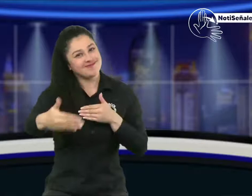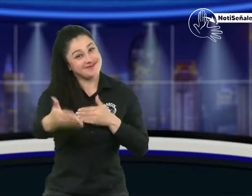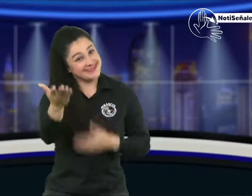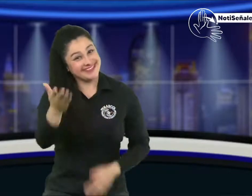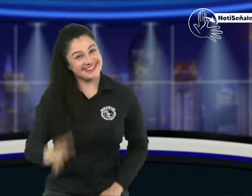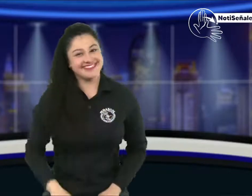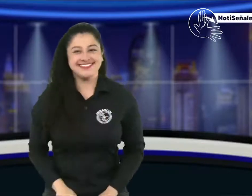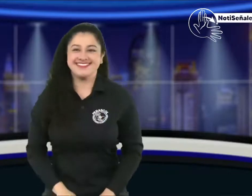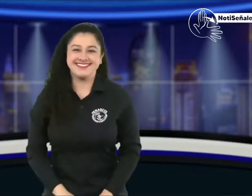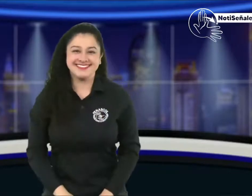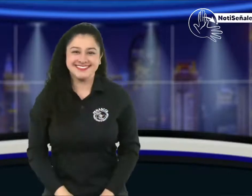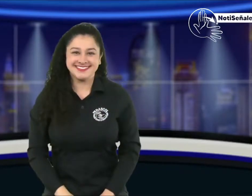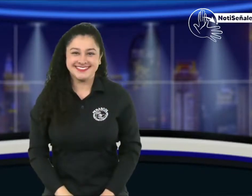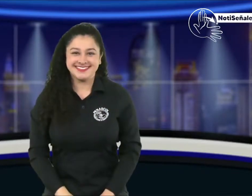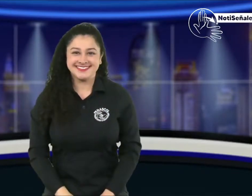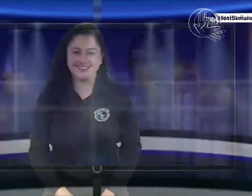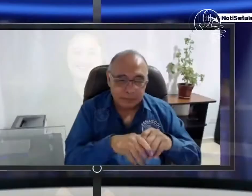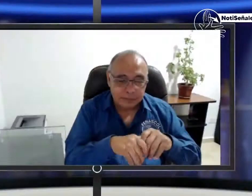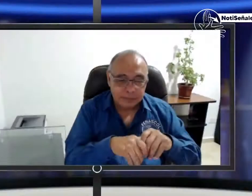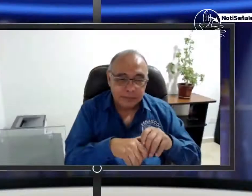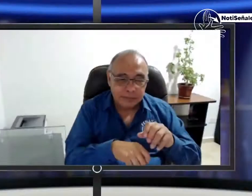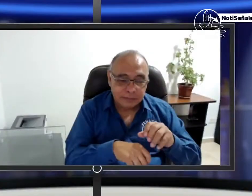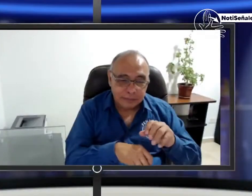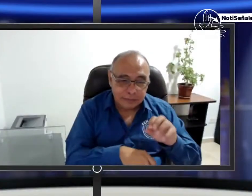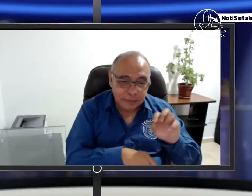muchas gracias por acompañarnos